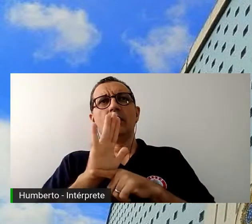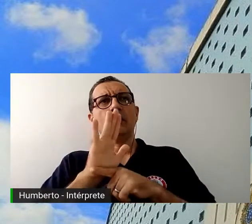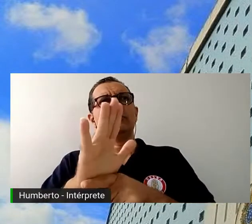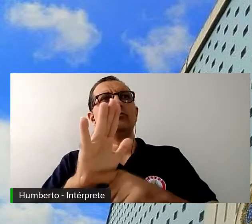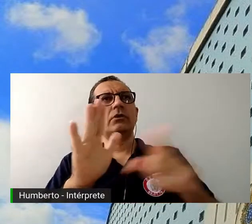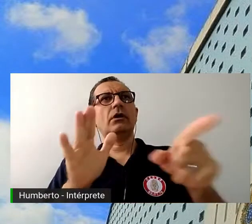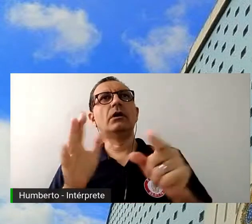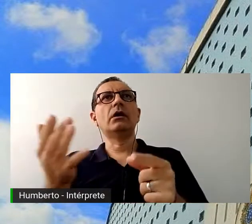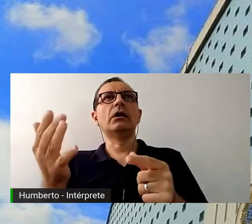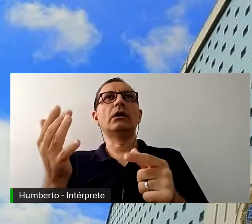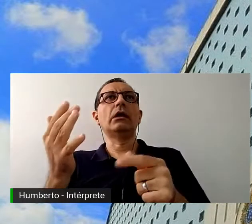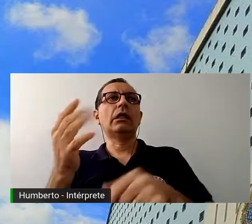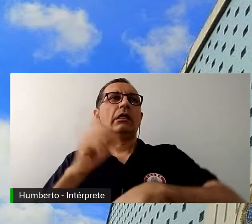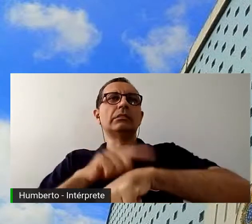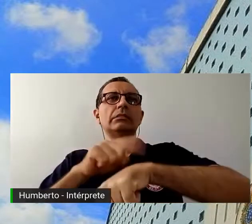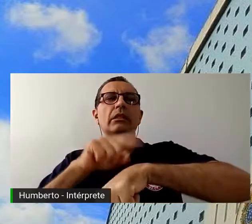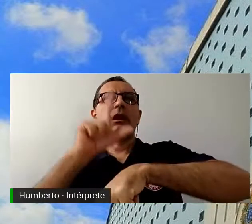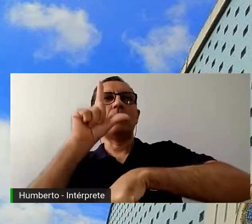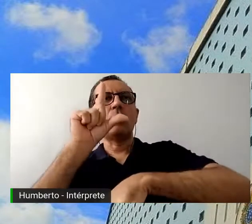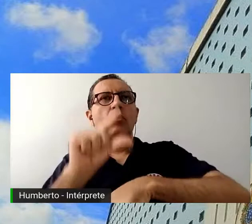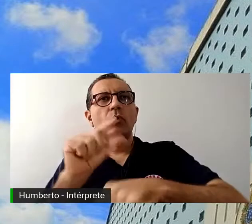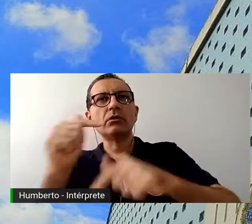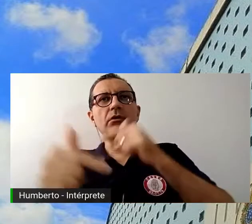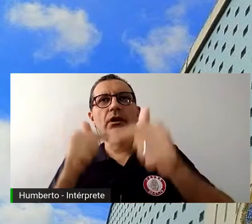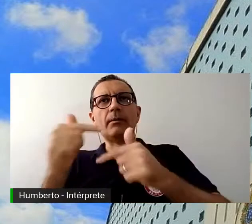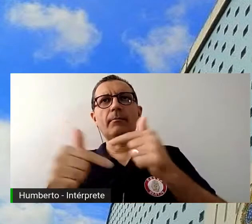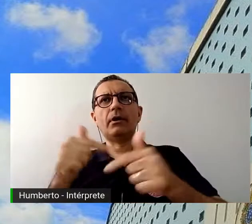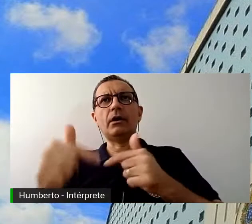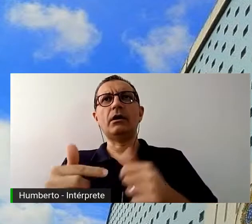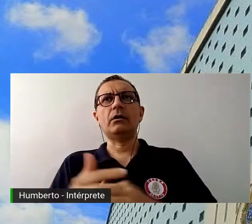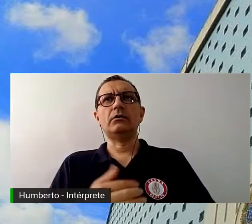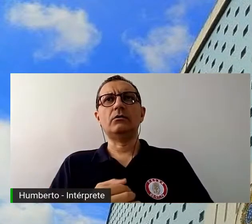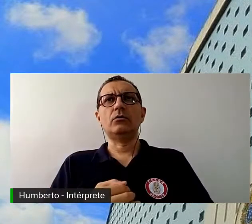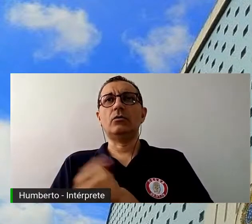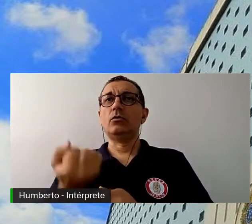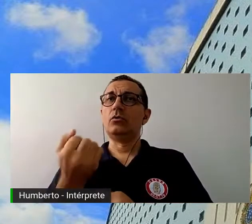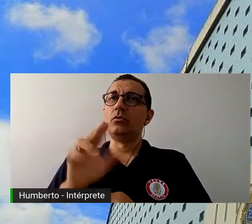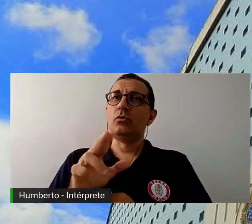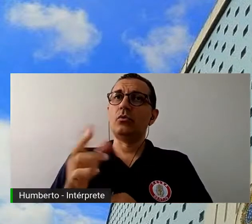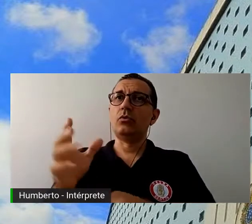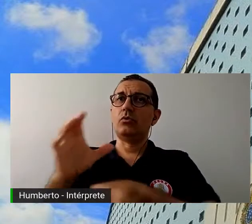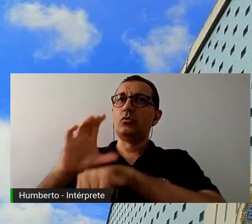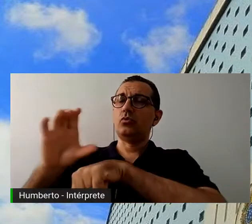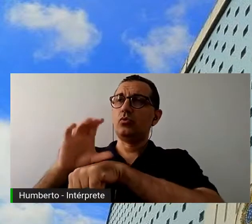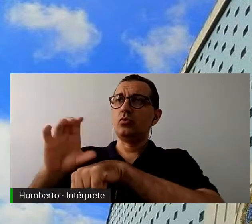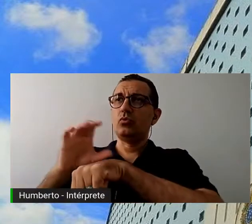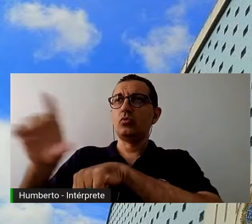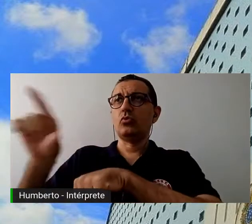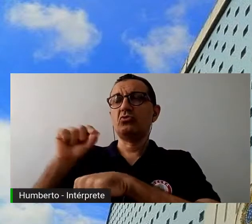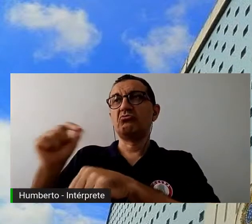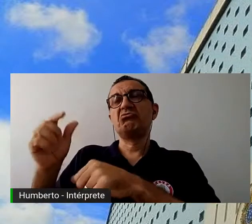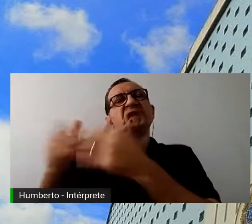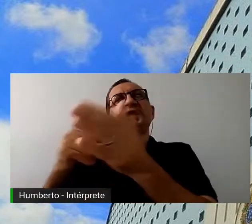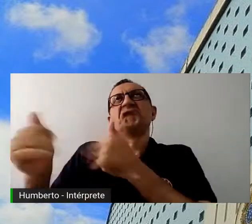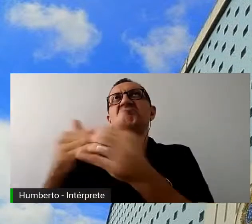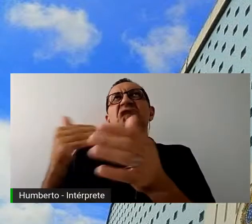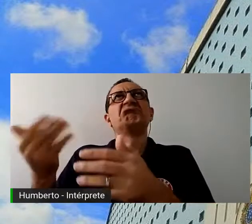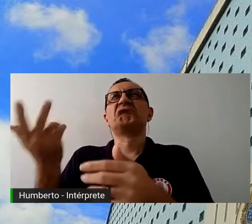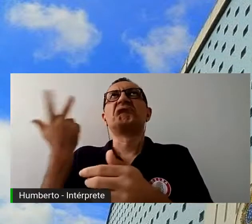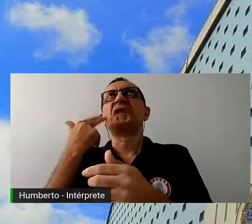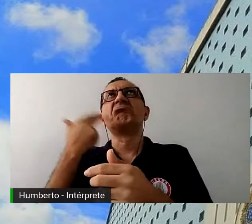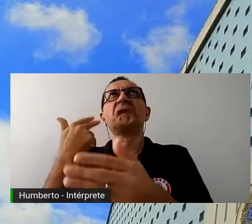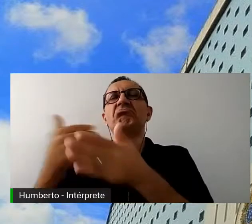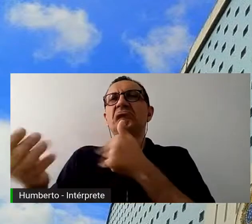horária? E não serão eles os cursos escolhidos de maneira aleatória, de acordo